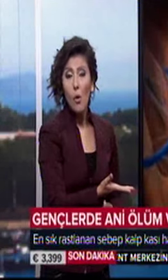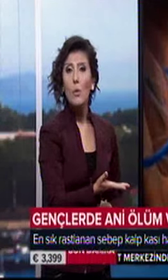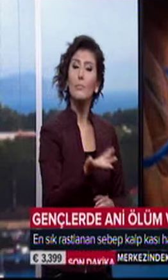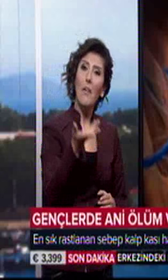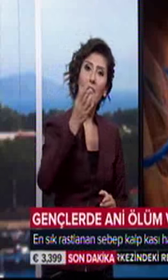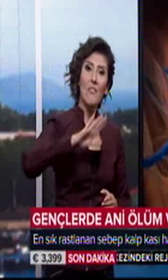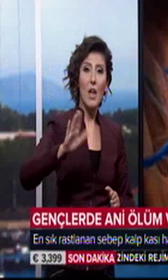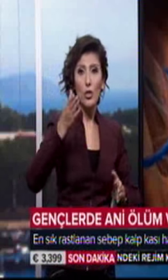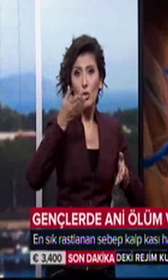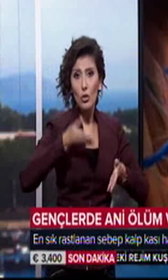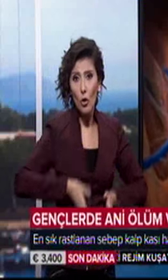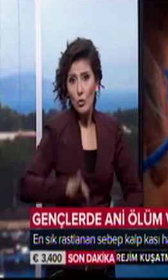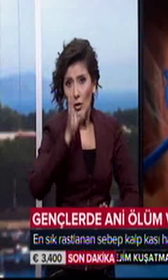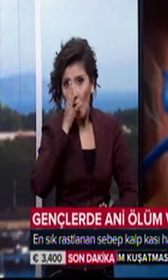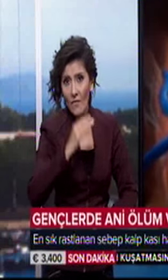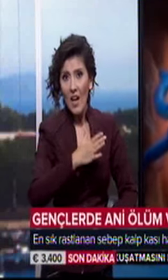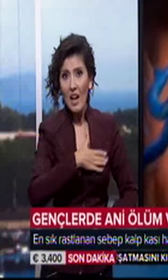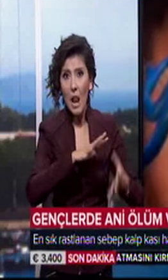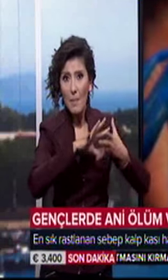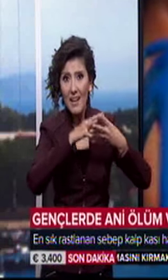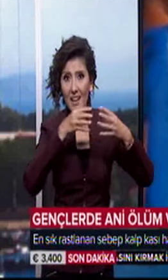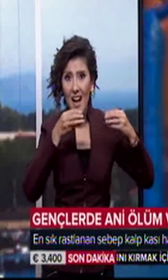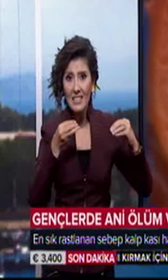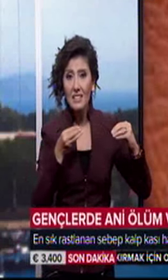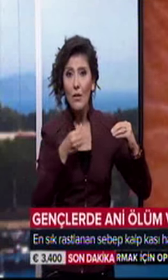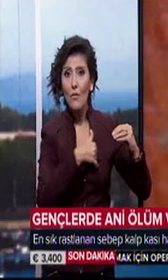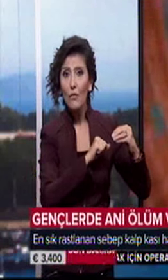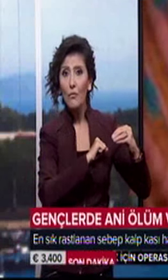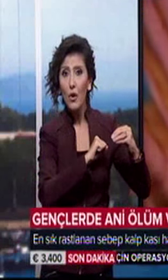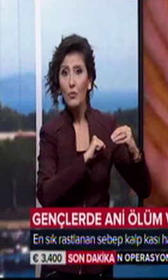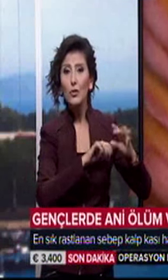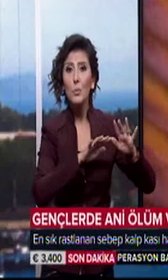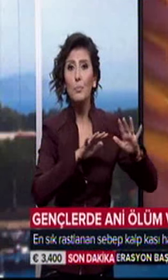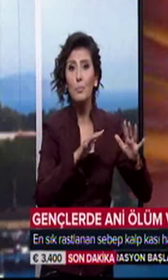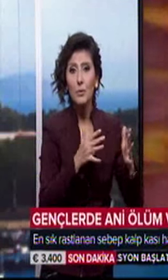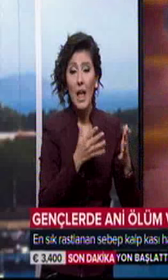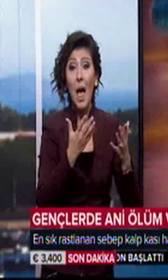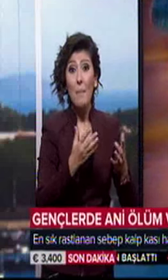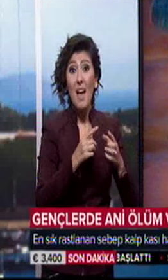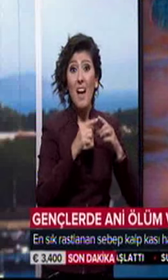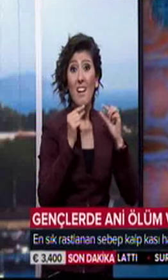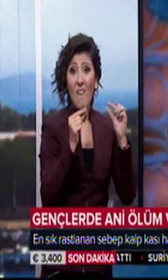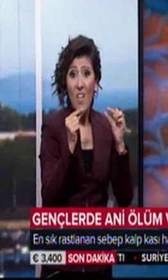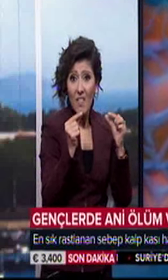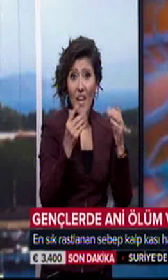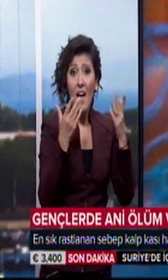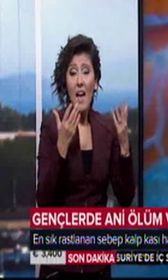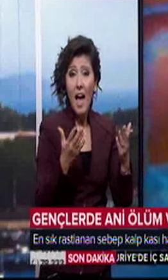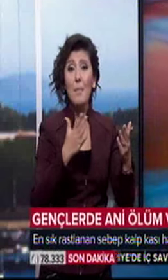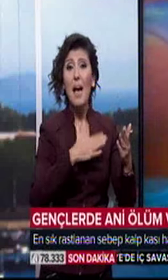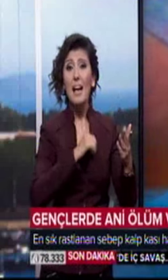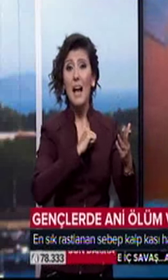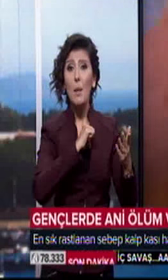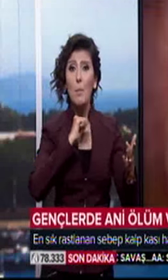Ayrıca doğuştan gelen kalp kasının fonksiyonlarını bozan, hem kalınlaşmayla giden hem kalbin